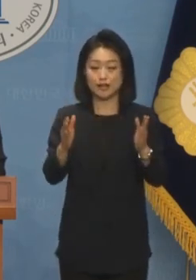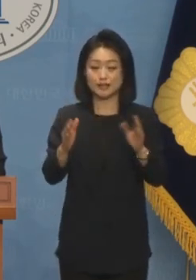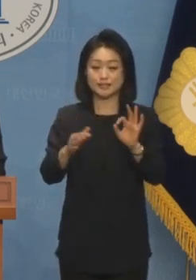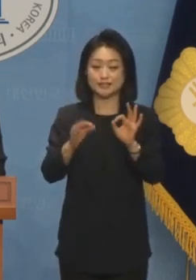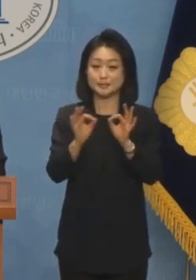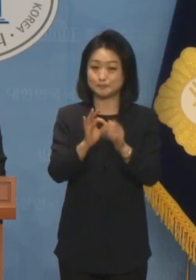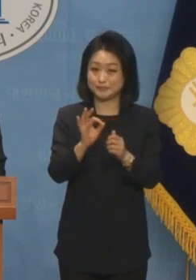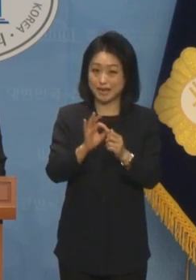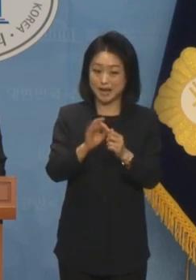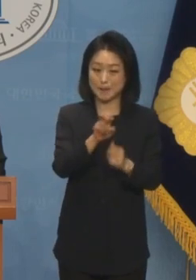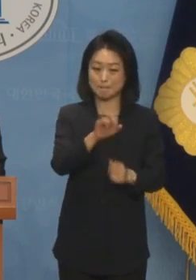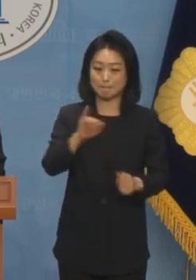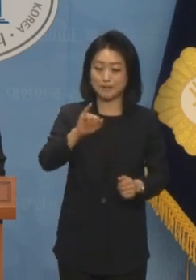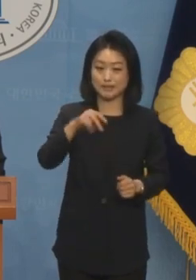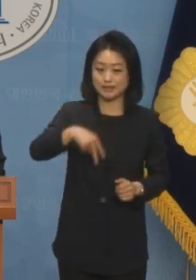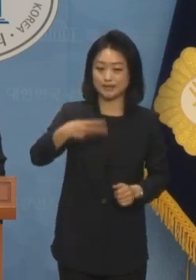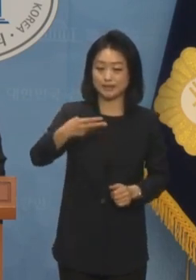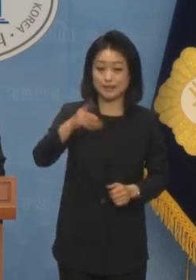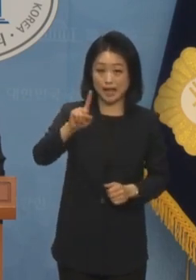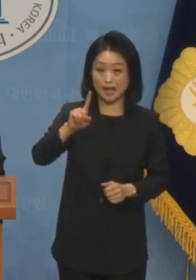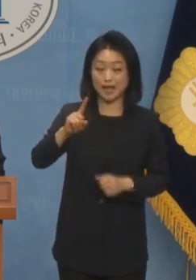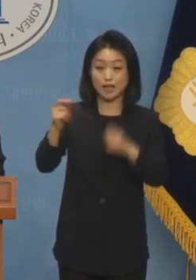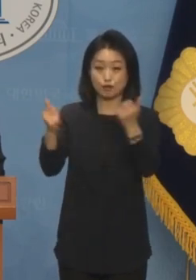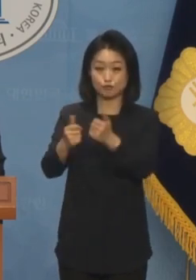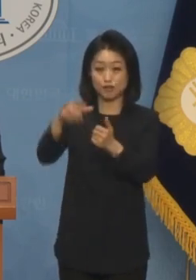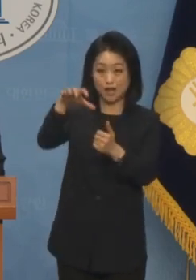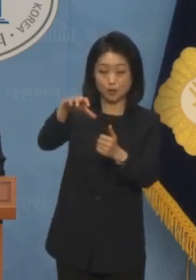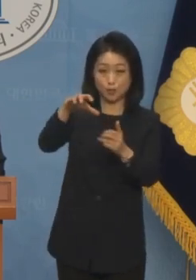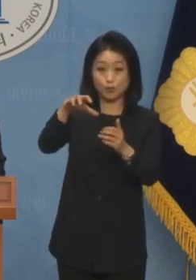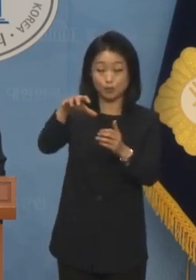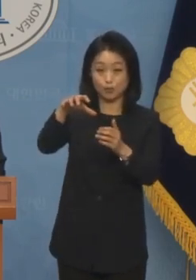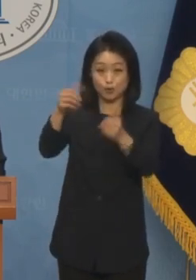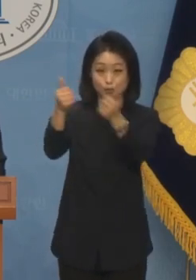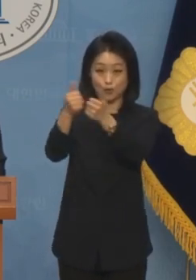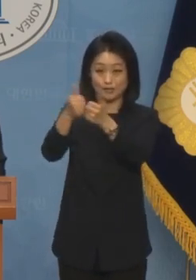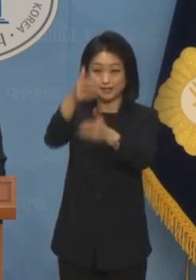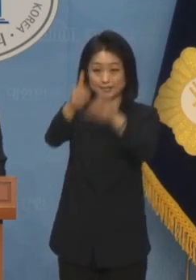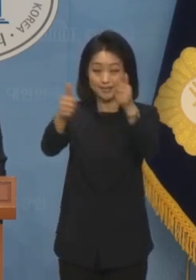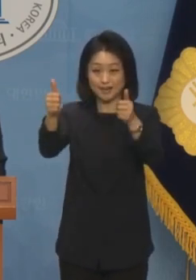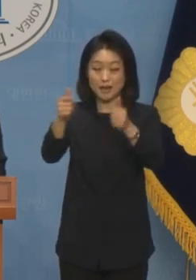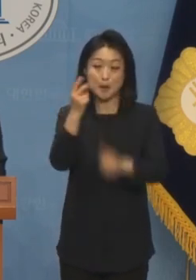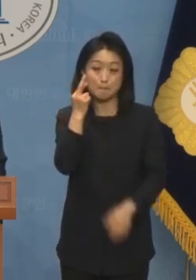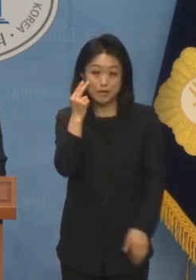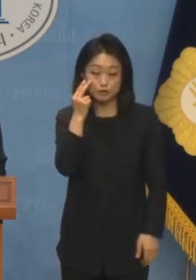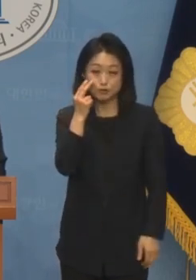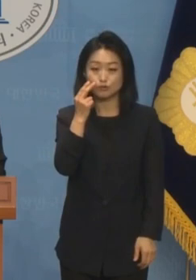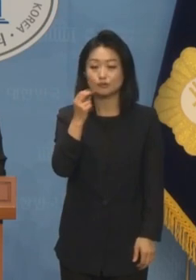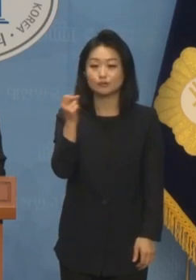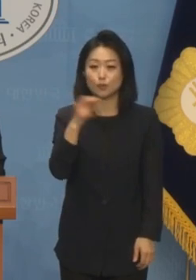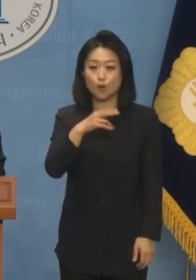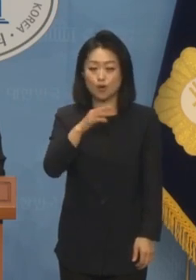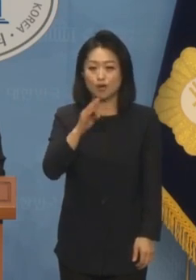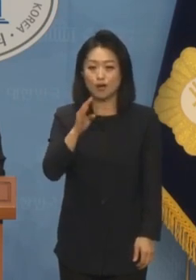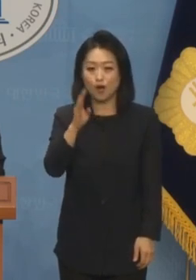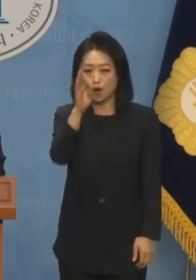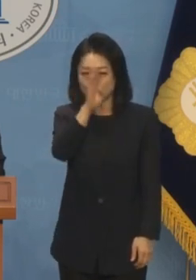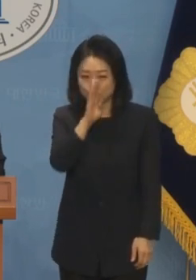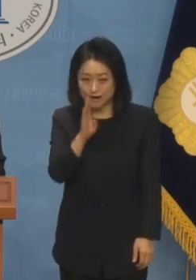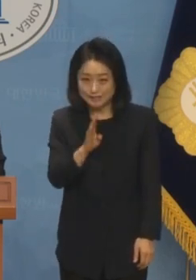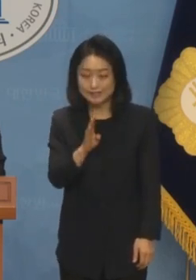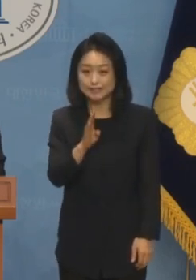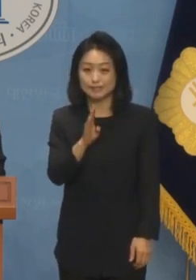제10차 믹타 국회의장 회의 참석차 미국, 멕시코 및 브라질, 아르헨티나를 공식 방문할